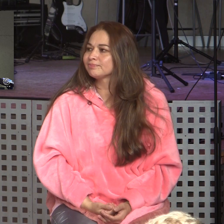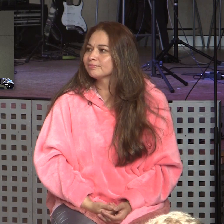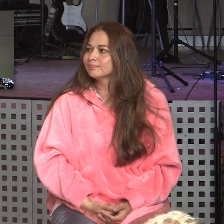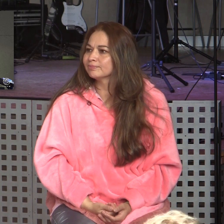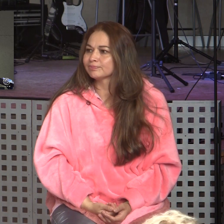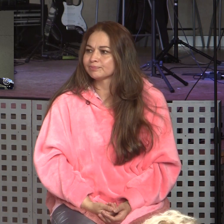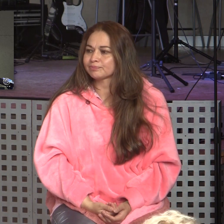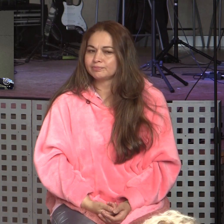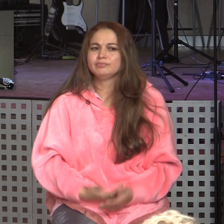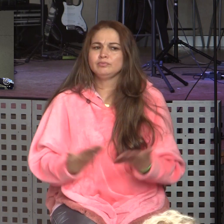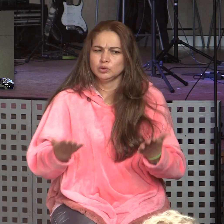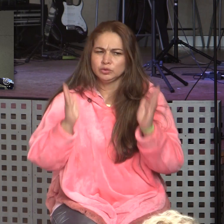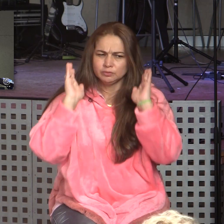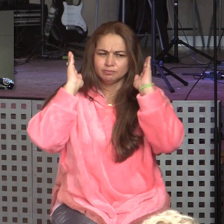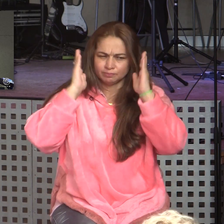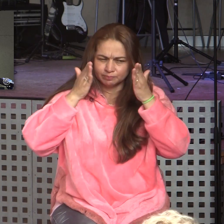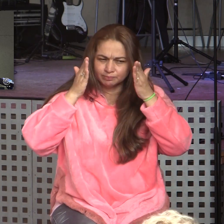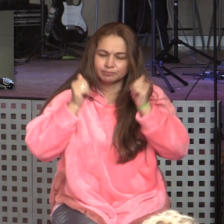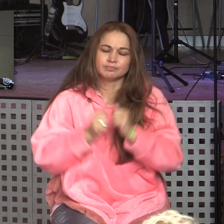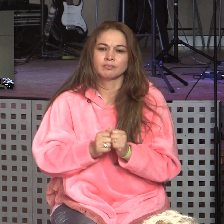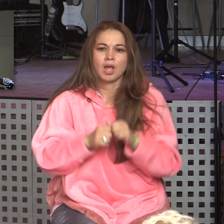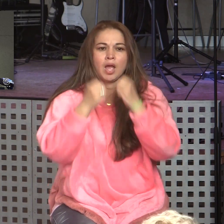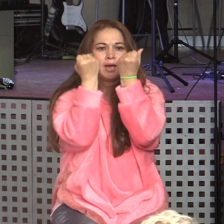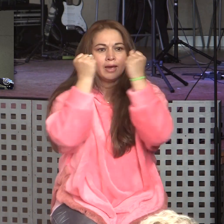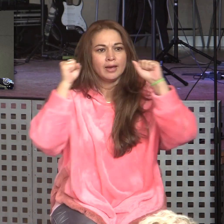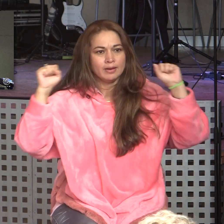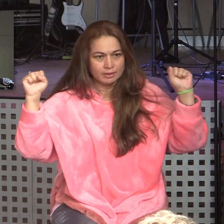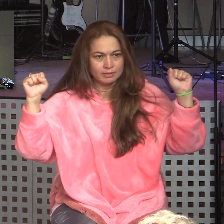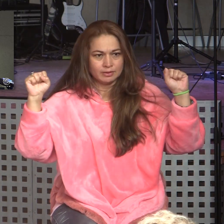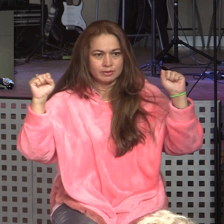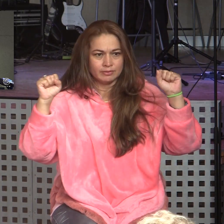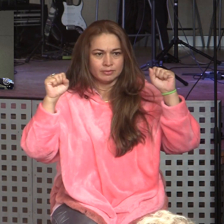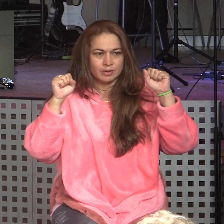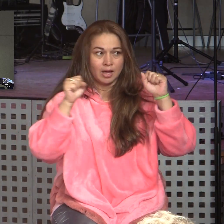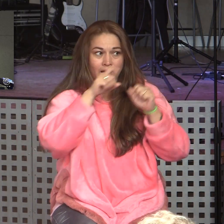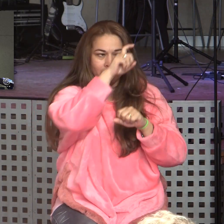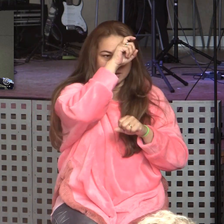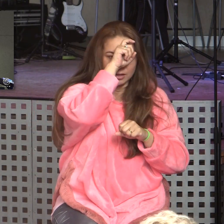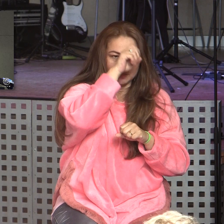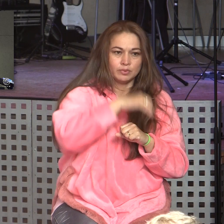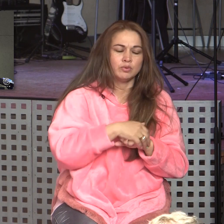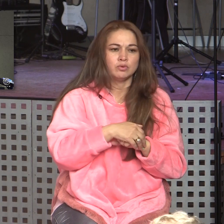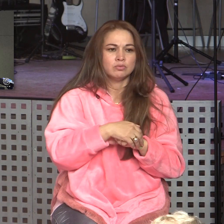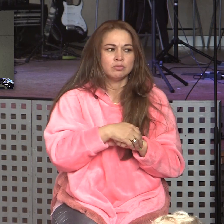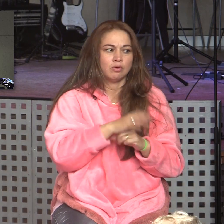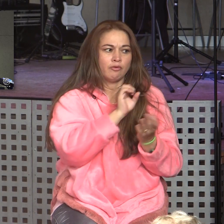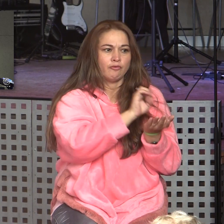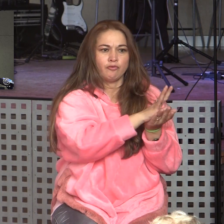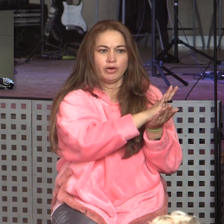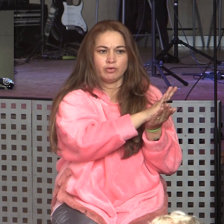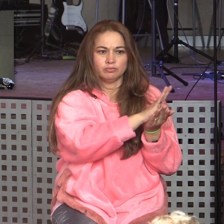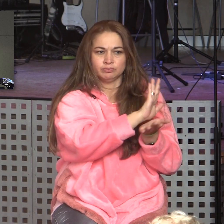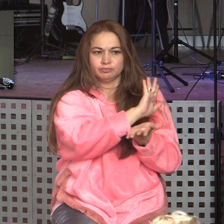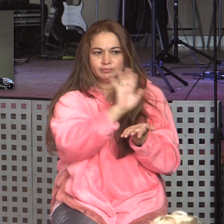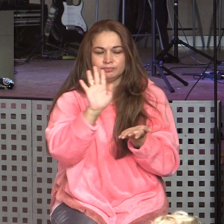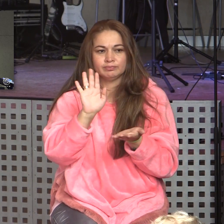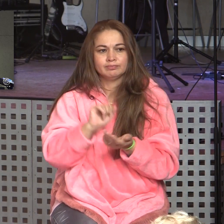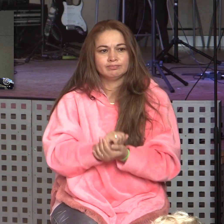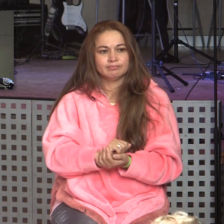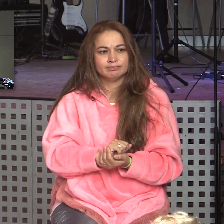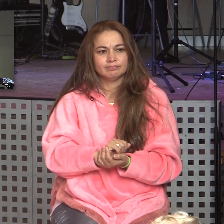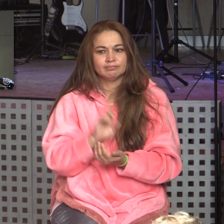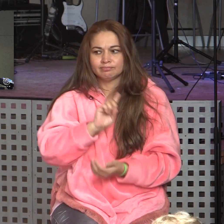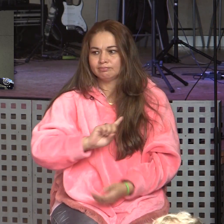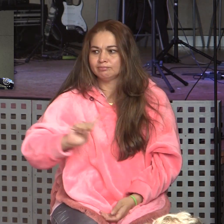hombre tomó una decisión, dejó Egipto, y esto que dice aquí, luego intentaré ver algo más, es